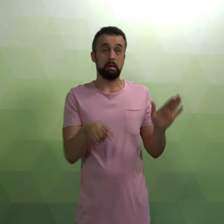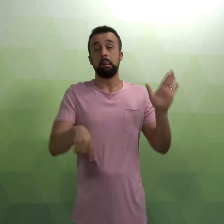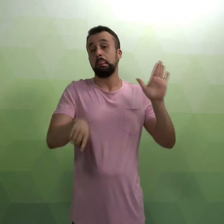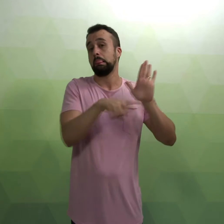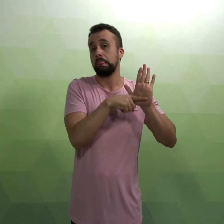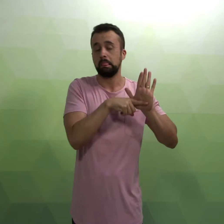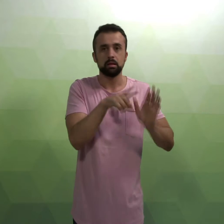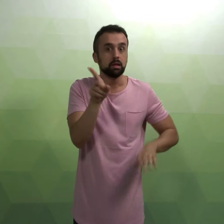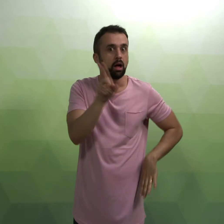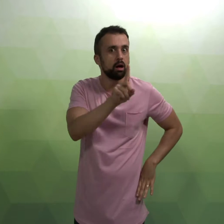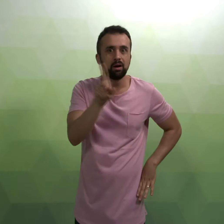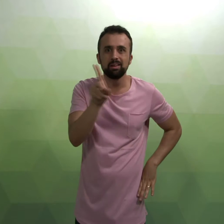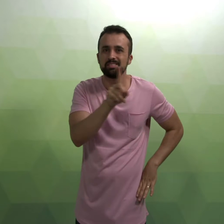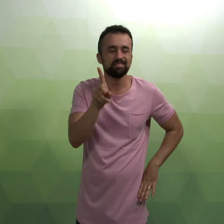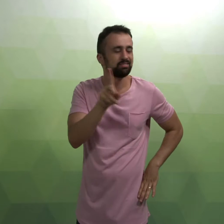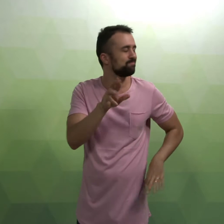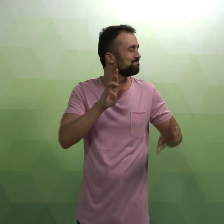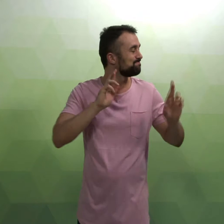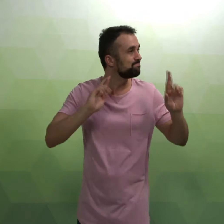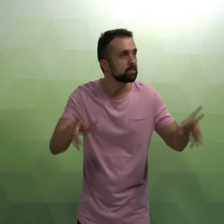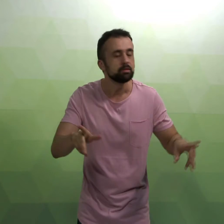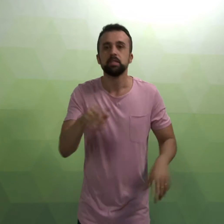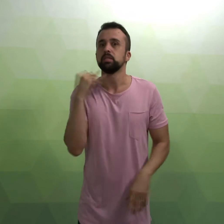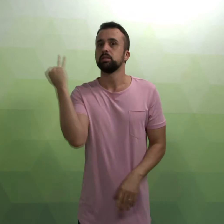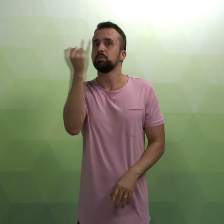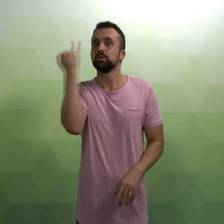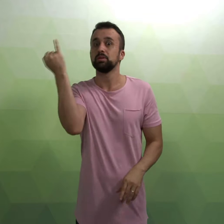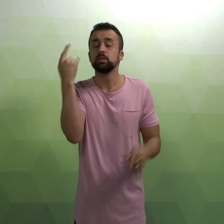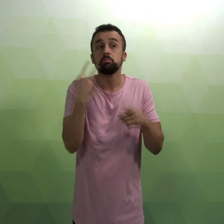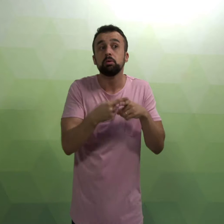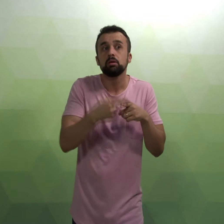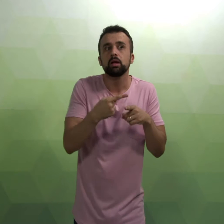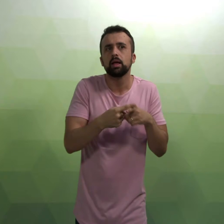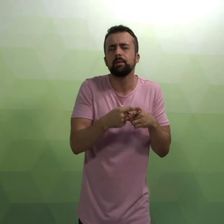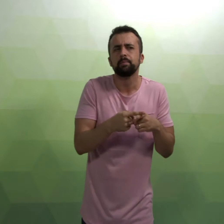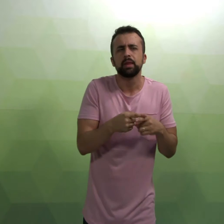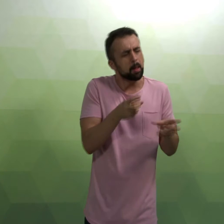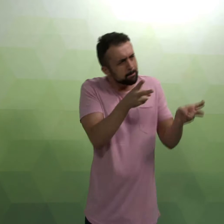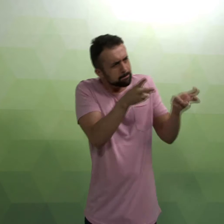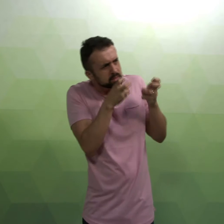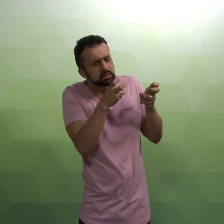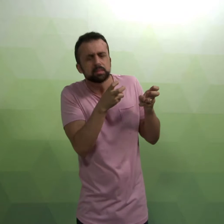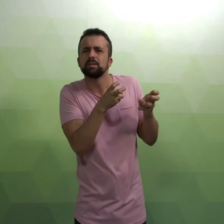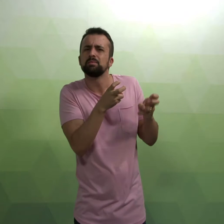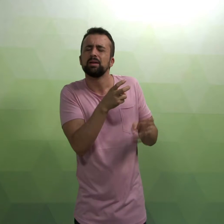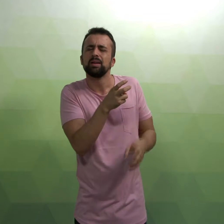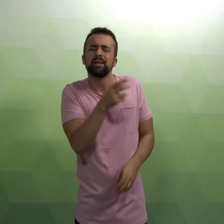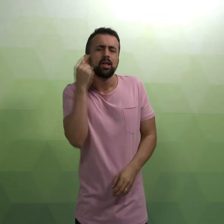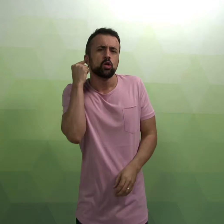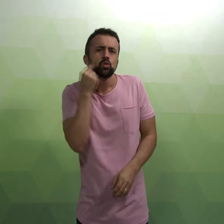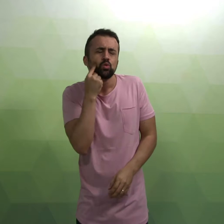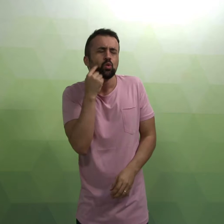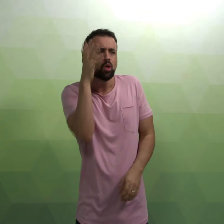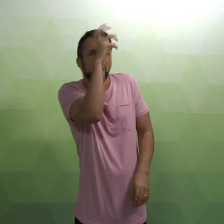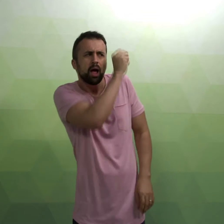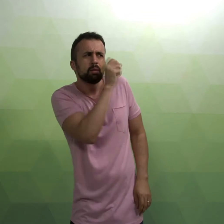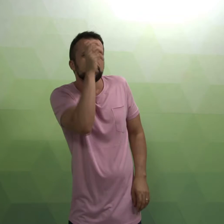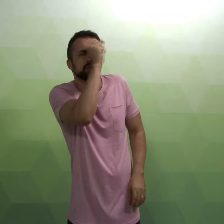Mas isso não é negativo. Pelo contrário, isso é muito importante porque significa que o